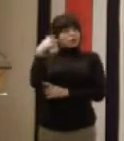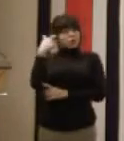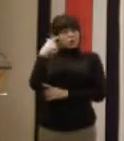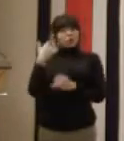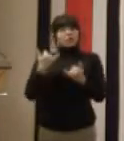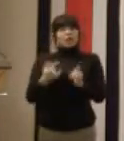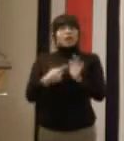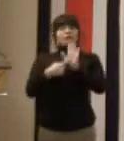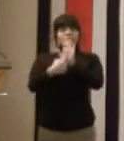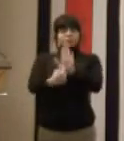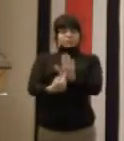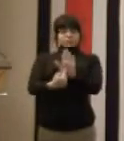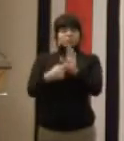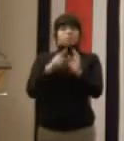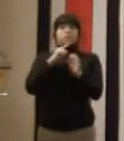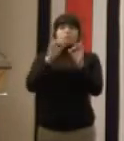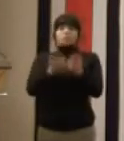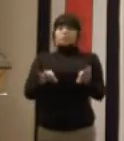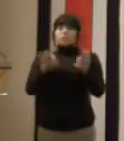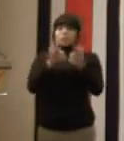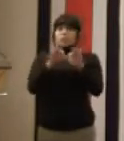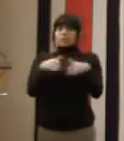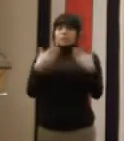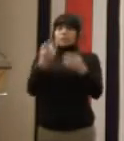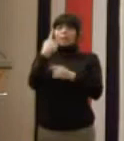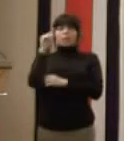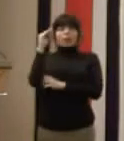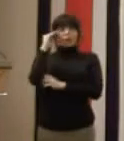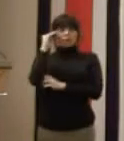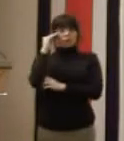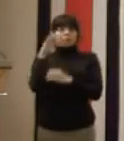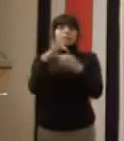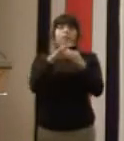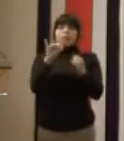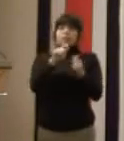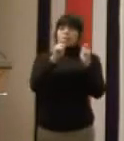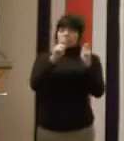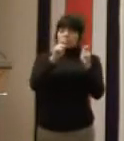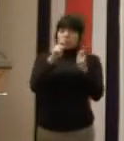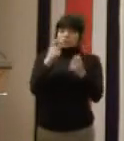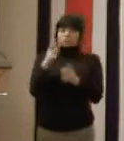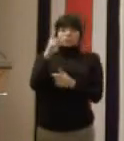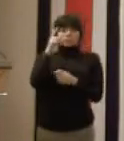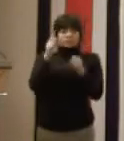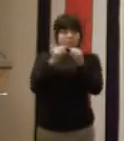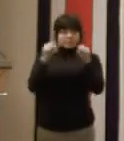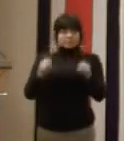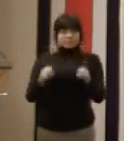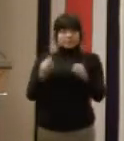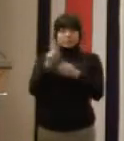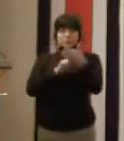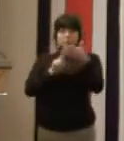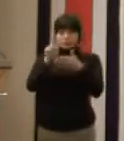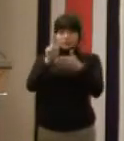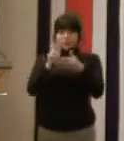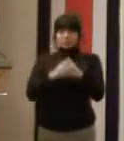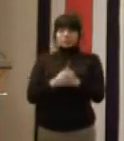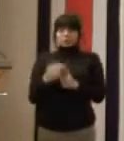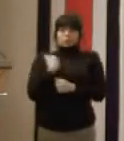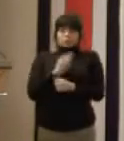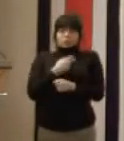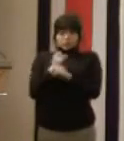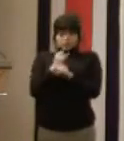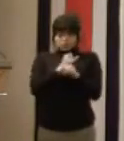está señalando la importancia que le da al conocimiento y a la educación, y por supuesto al sistema universitario de